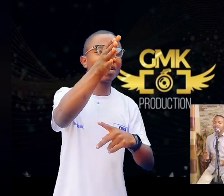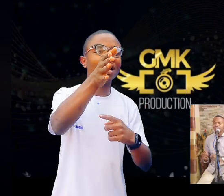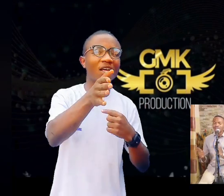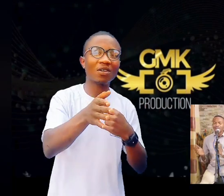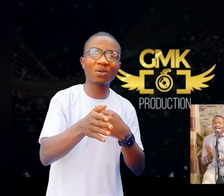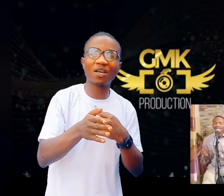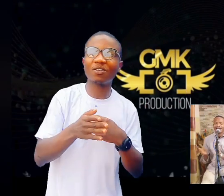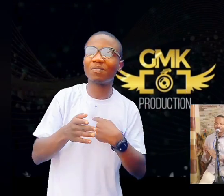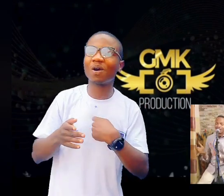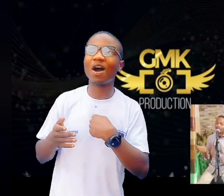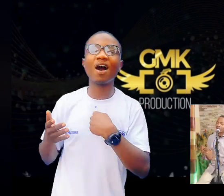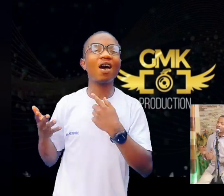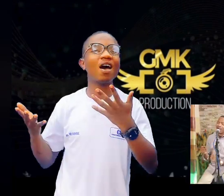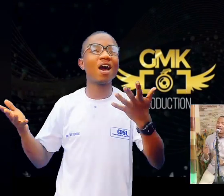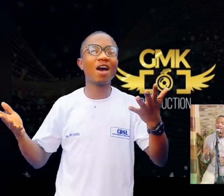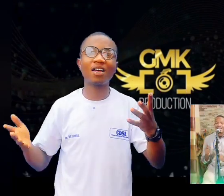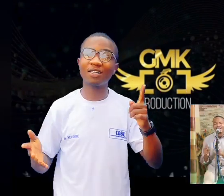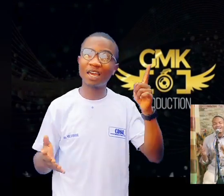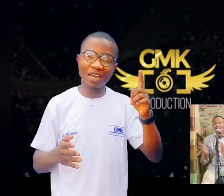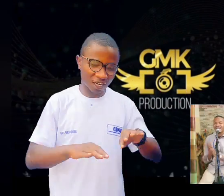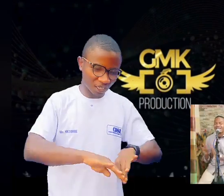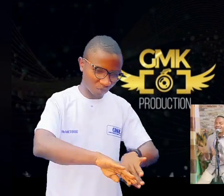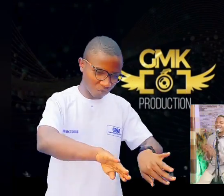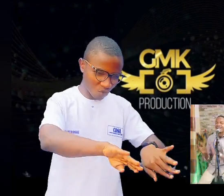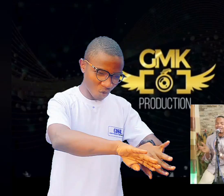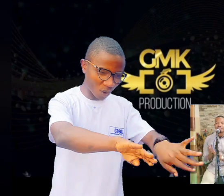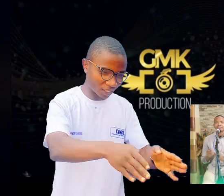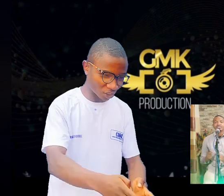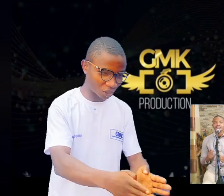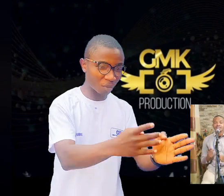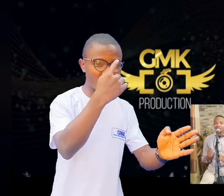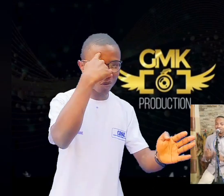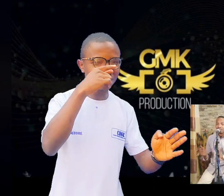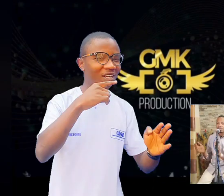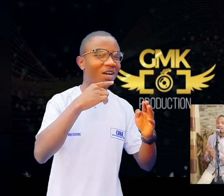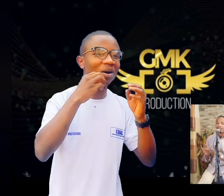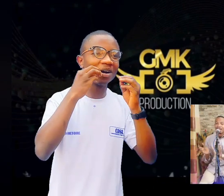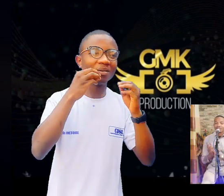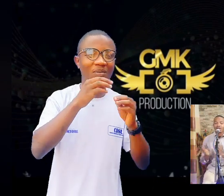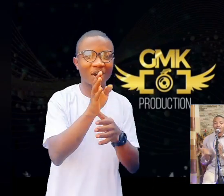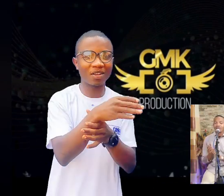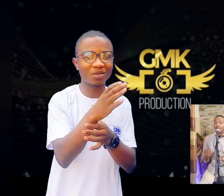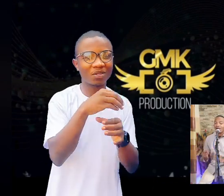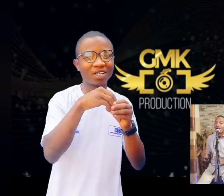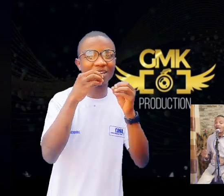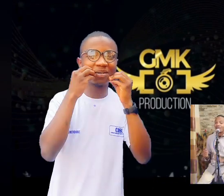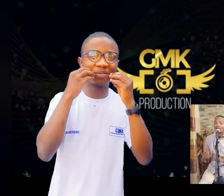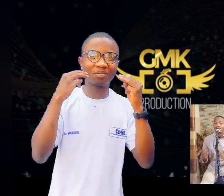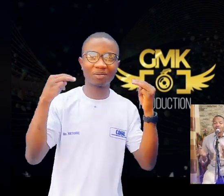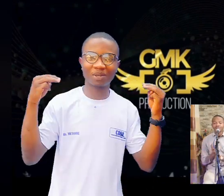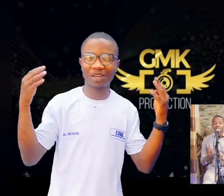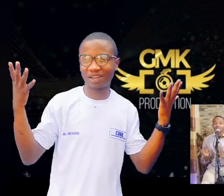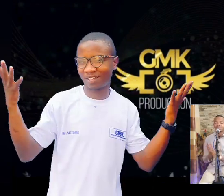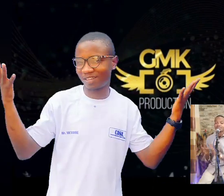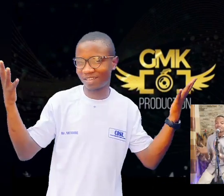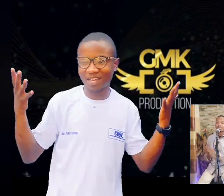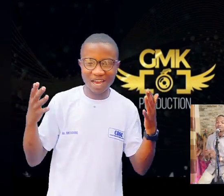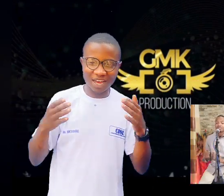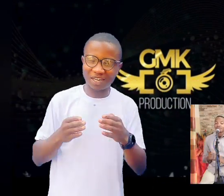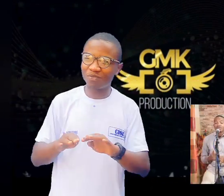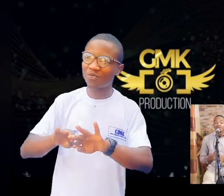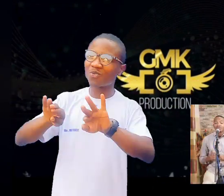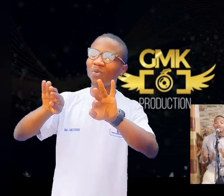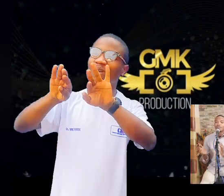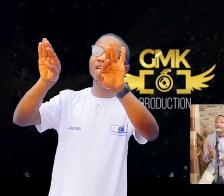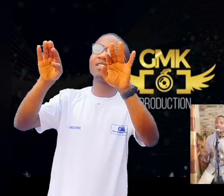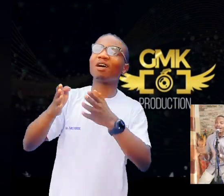Mon Dieu, il prendra soin de moi. Il trace pour le poisson un chemin dans la mer. Il place pour l'oiseau un